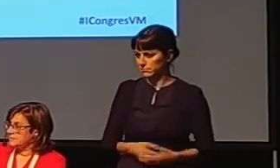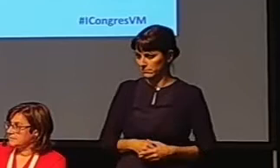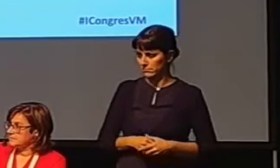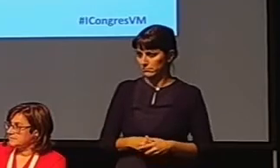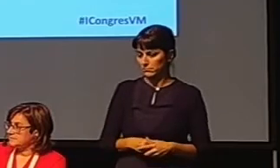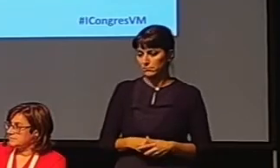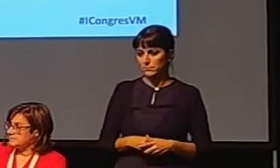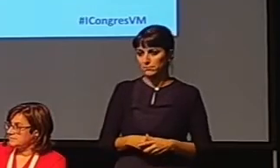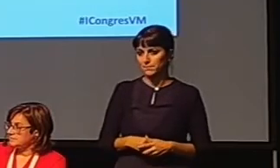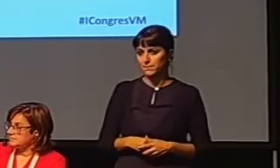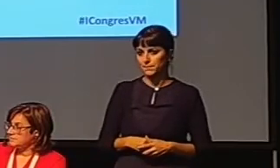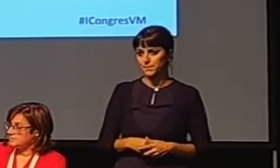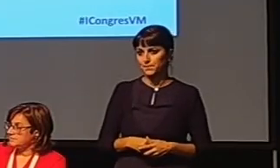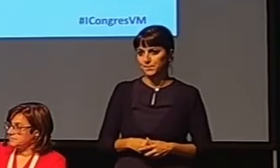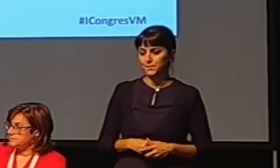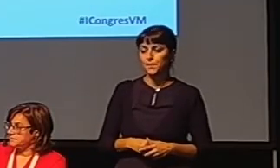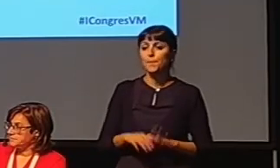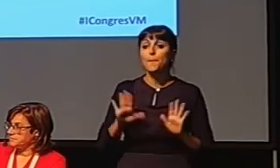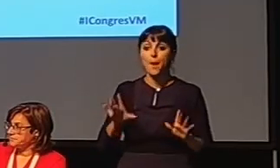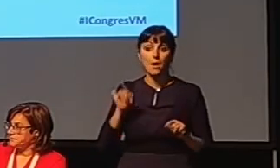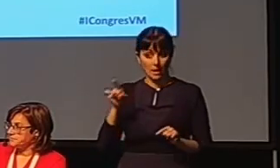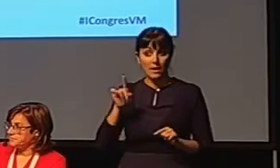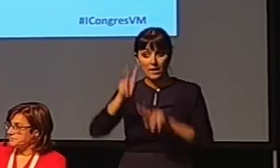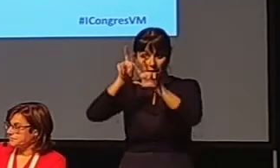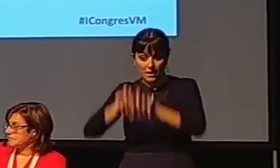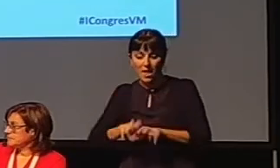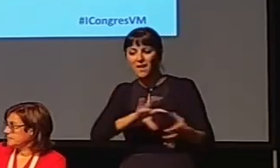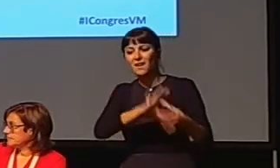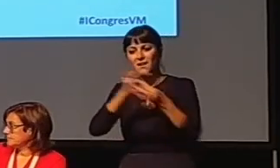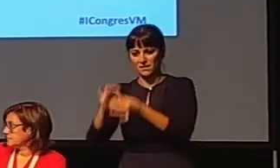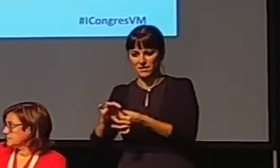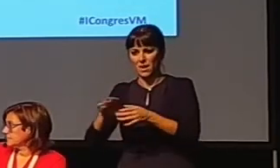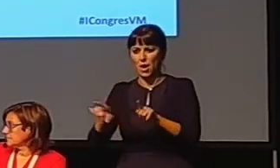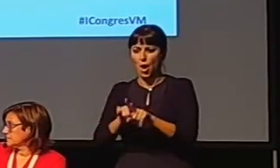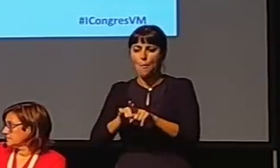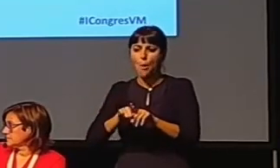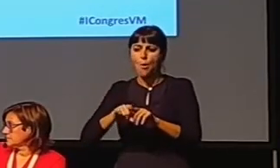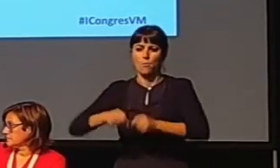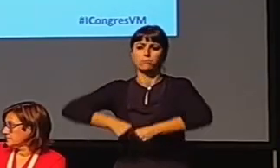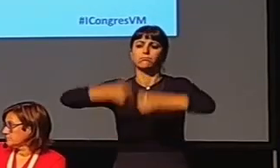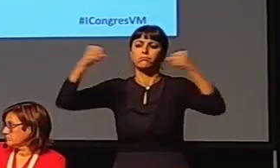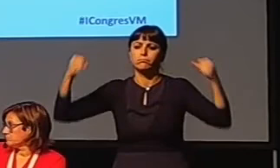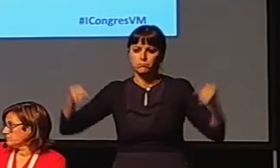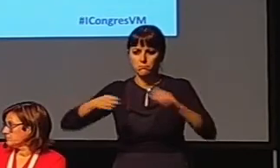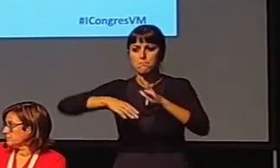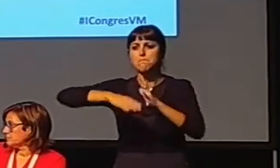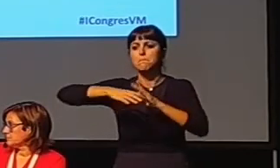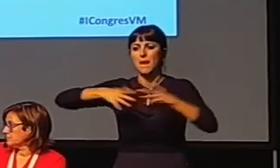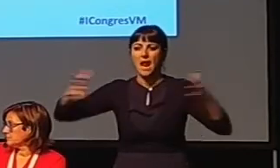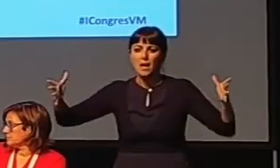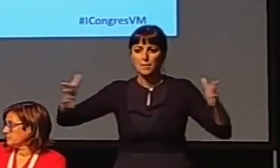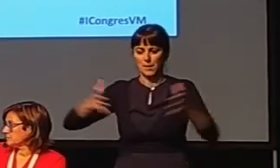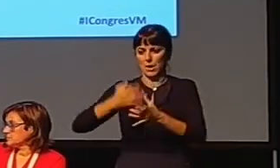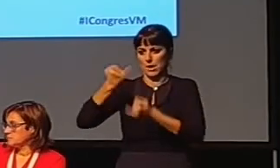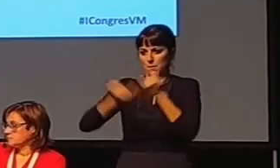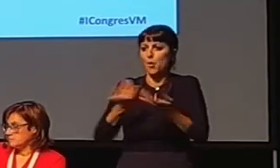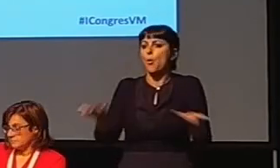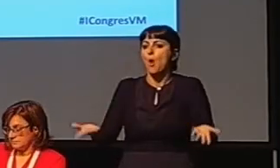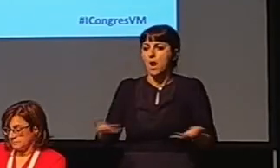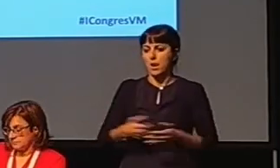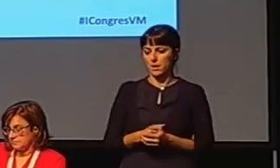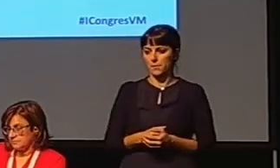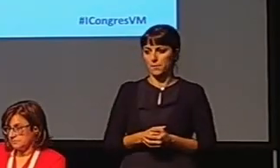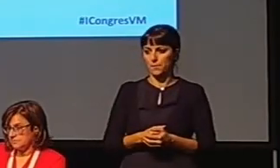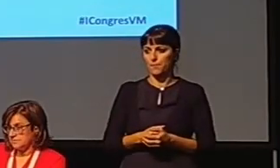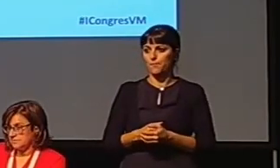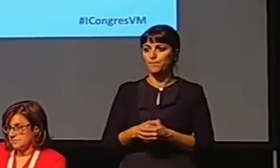però que té que veure precisament amb quines són la magnitud. No? Perquè, clar, si l'anàlisi és tenim un problema de